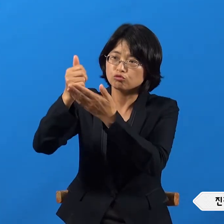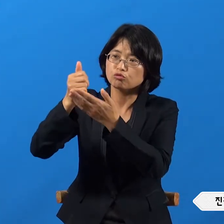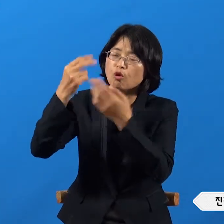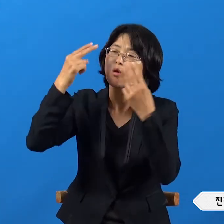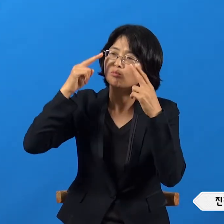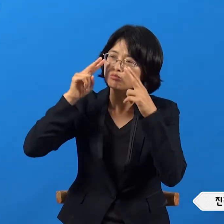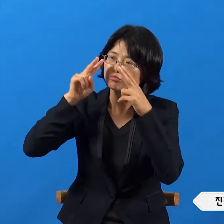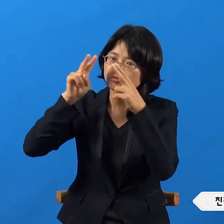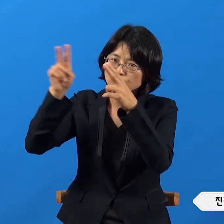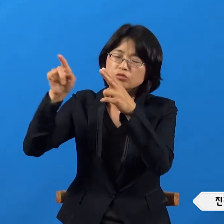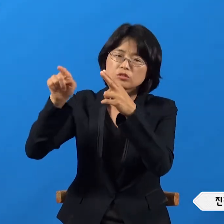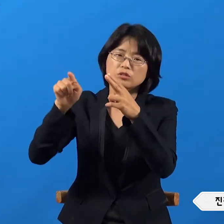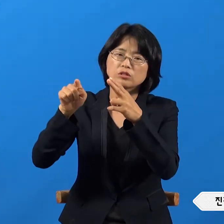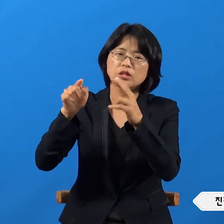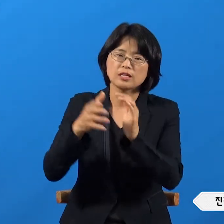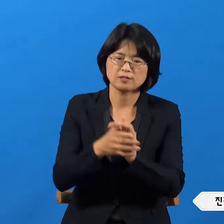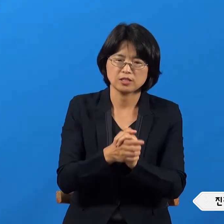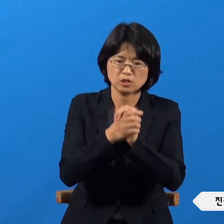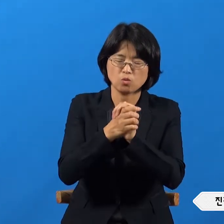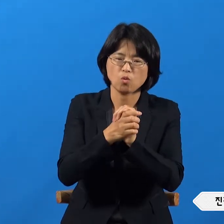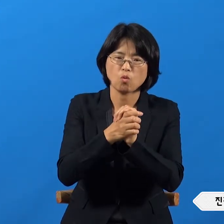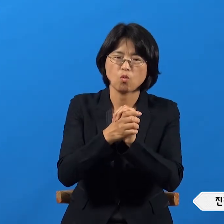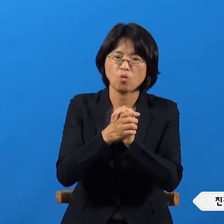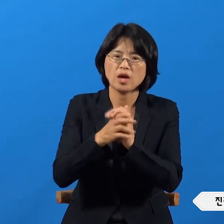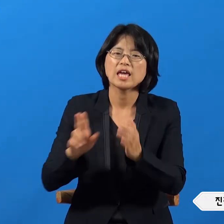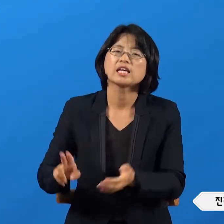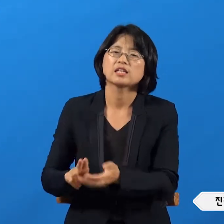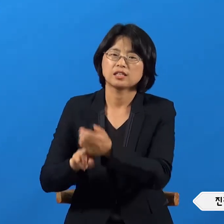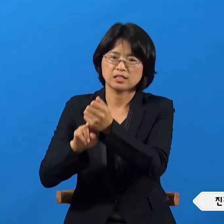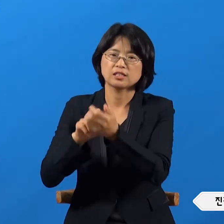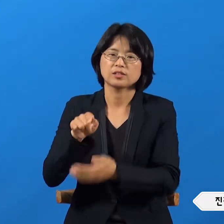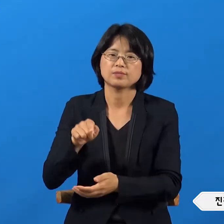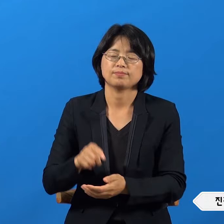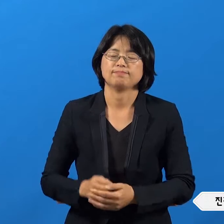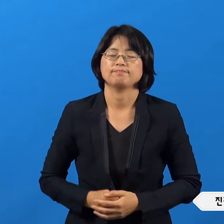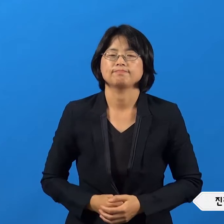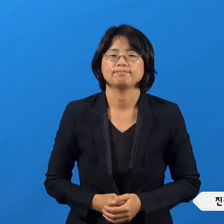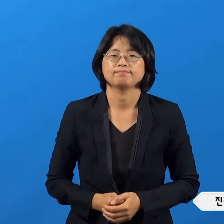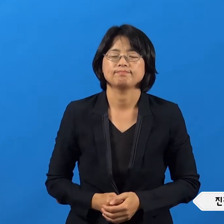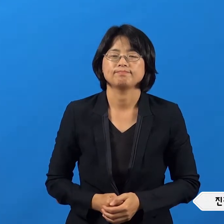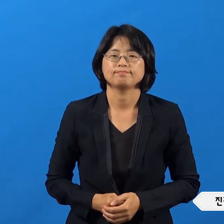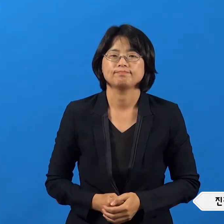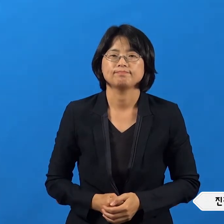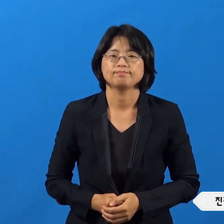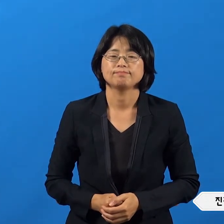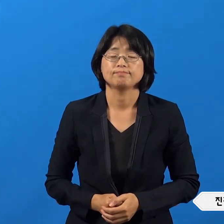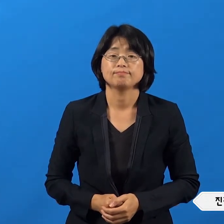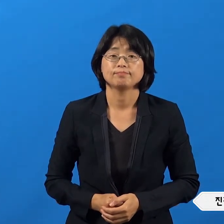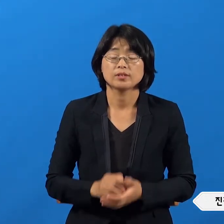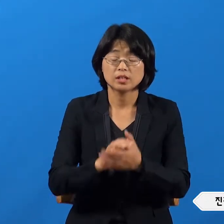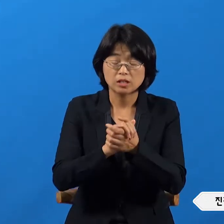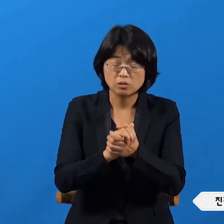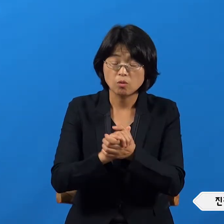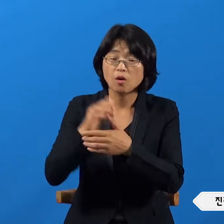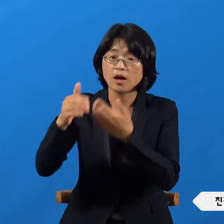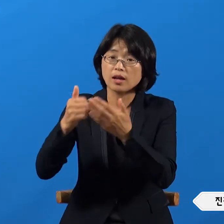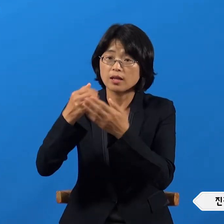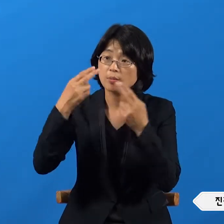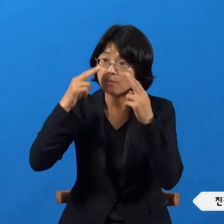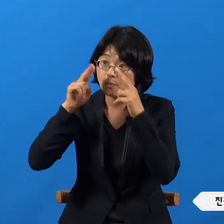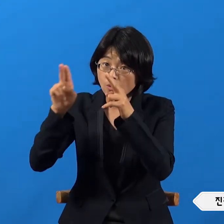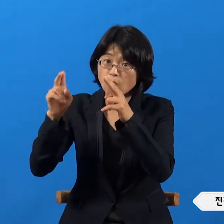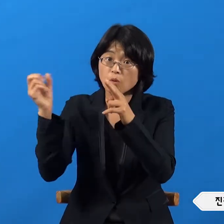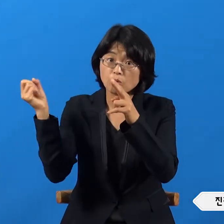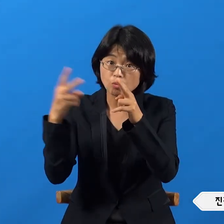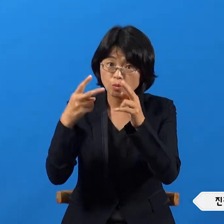성경은 말씀하십니다. 기도는 하나님을 바라보는 것뿐만 아니라 두 번째로 하나님과의